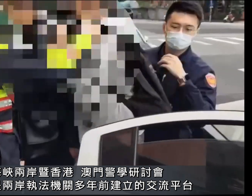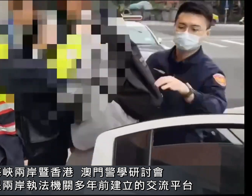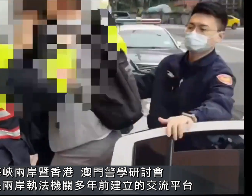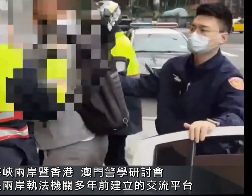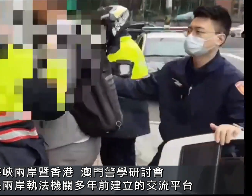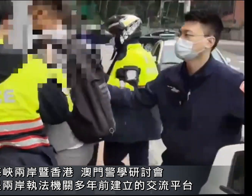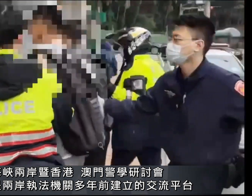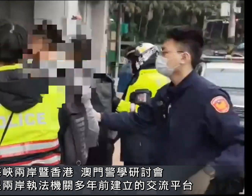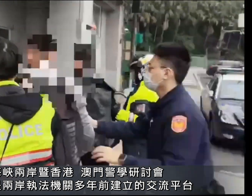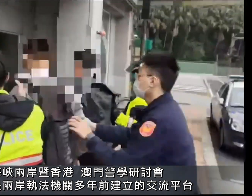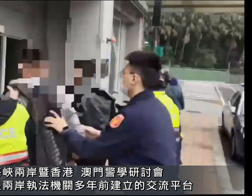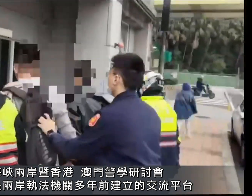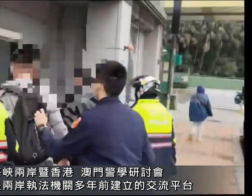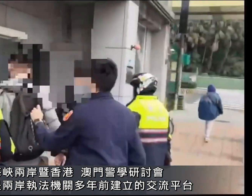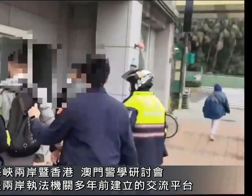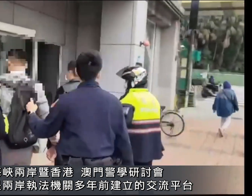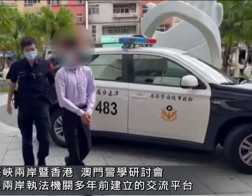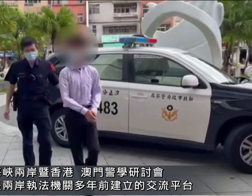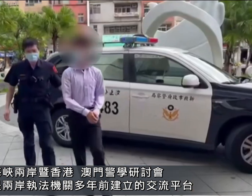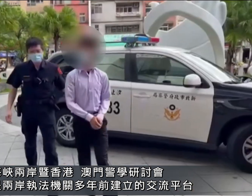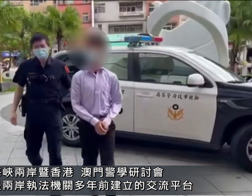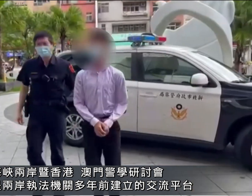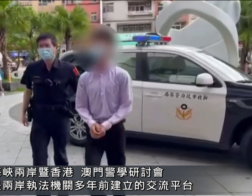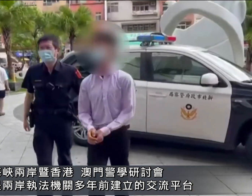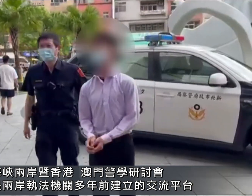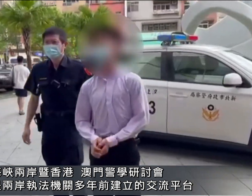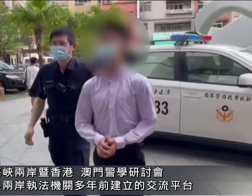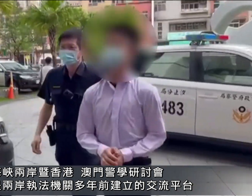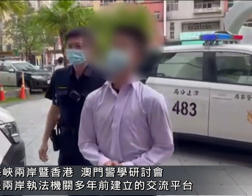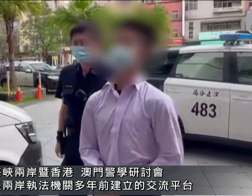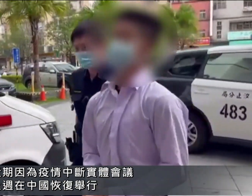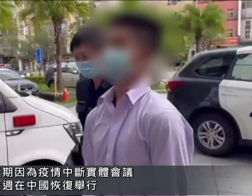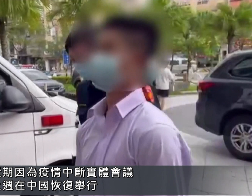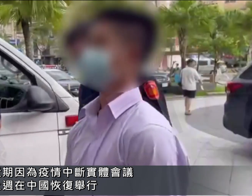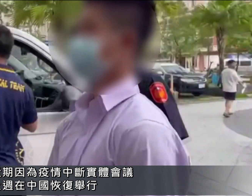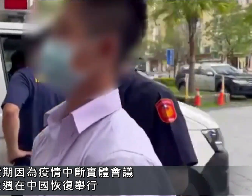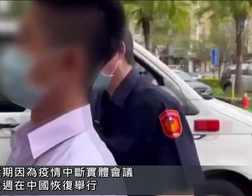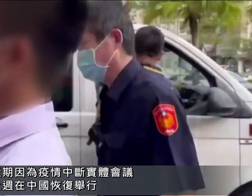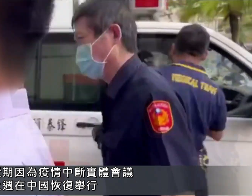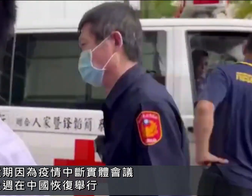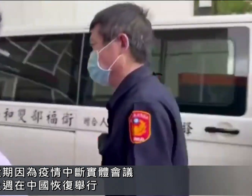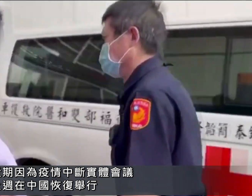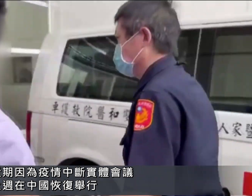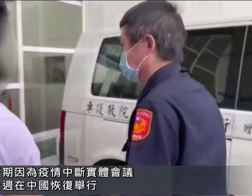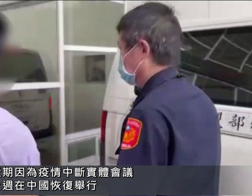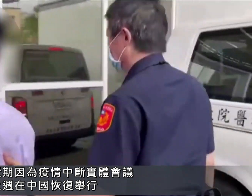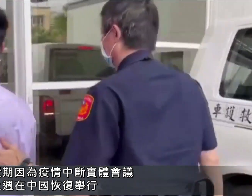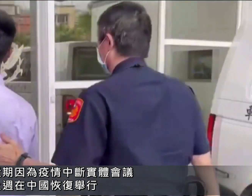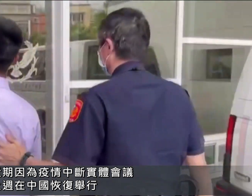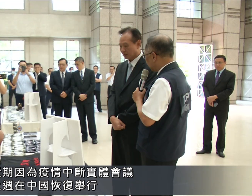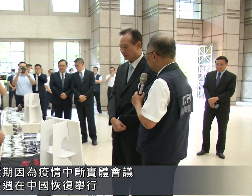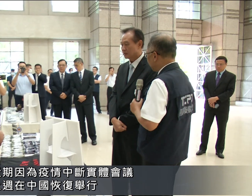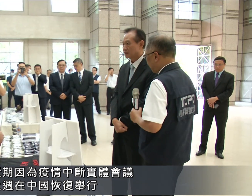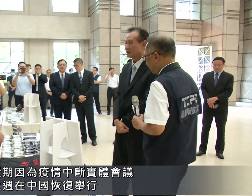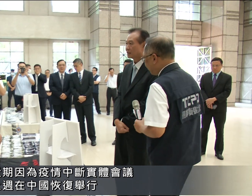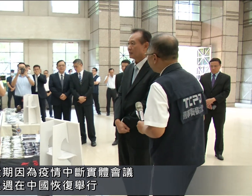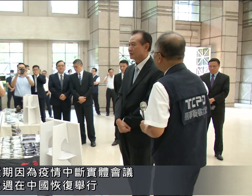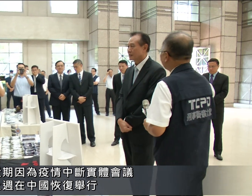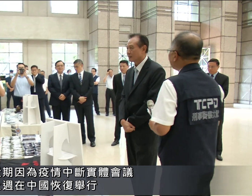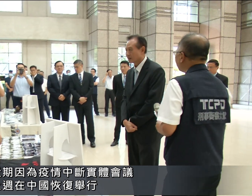研讨会是两岸执法机关多年前建立的交流平台，近期因为疫情中断了实体会议，上周在中国恢复举